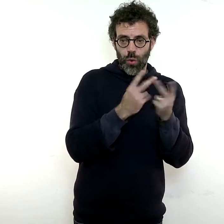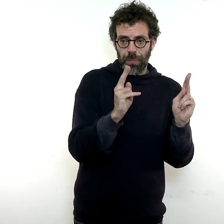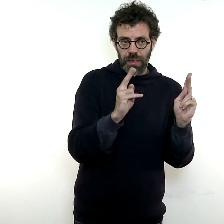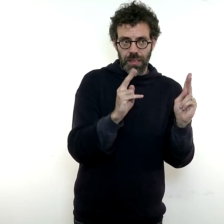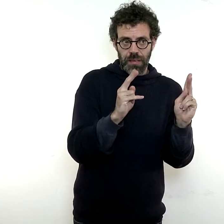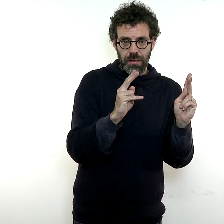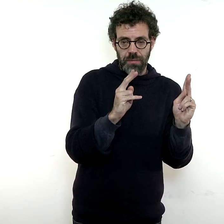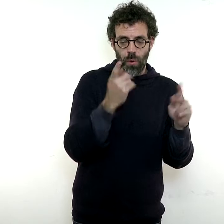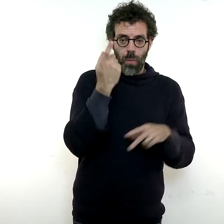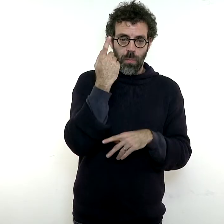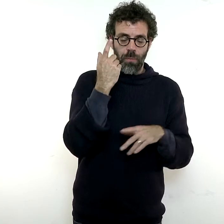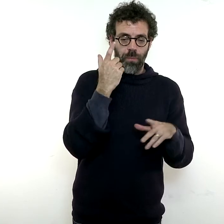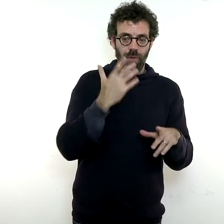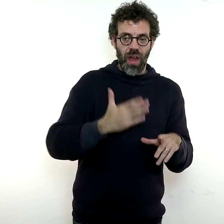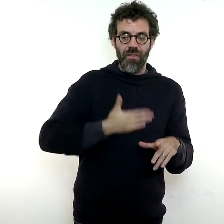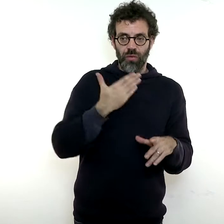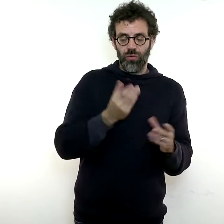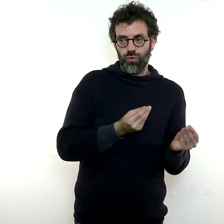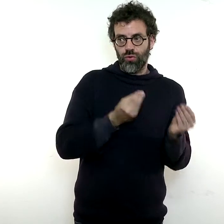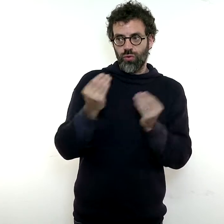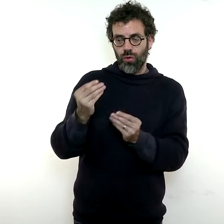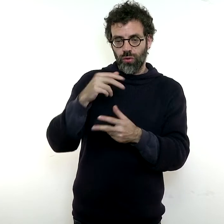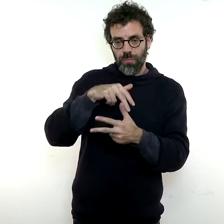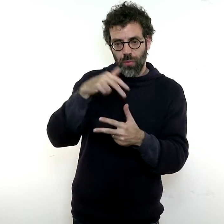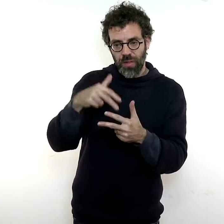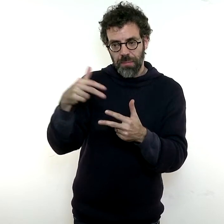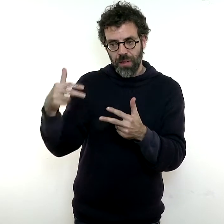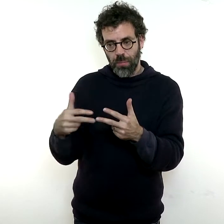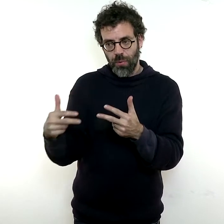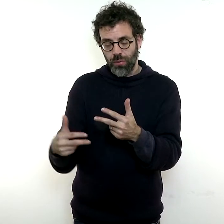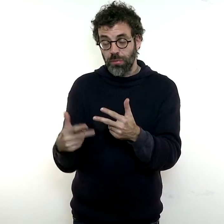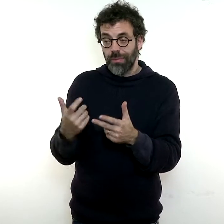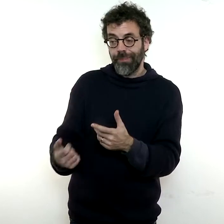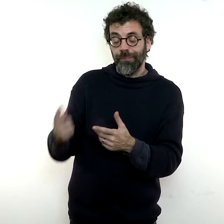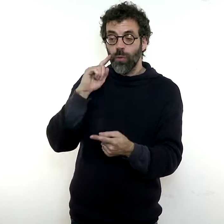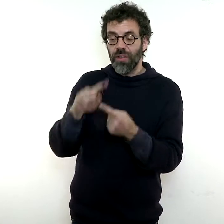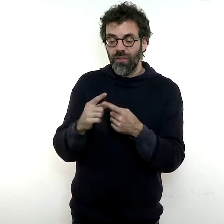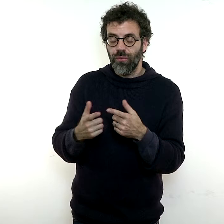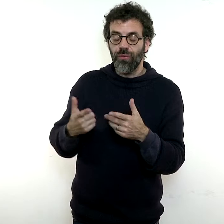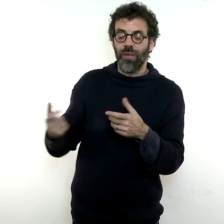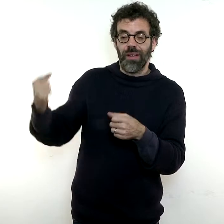Méditerranée Métropole, pour la création du cimetière métropolitain,